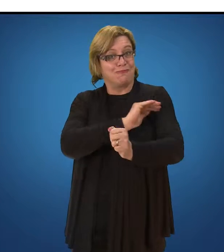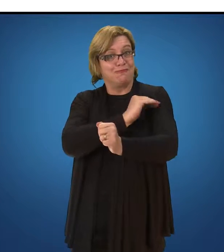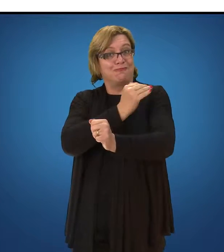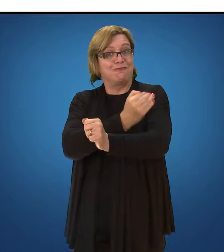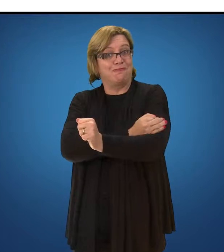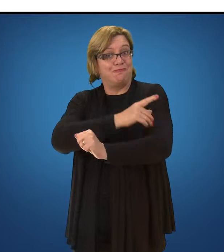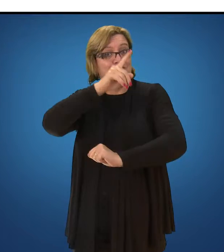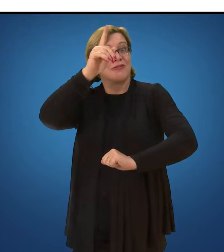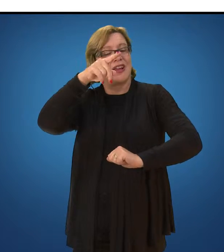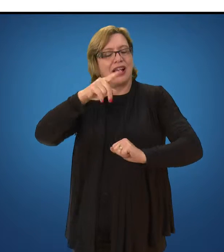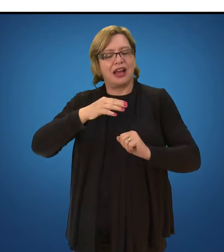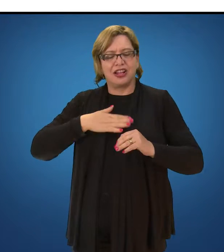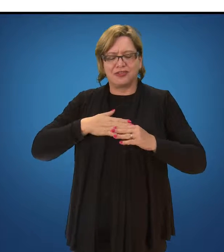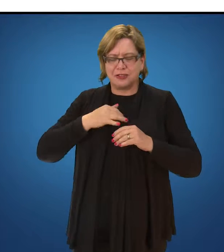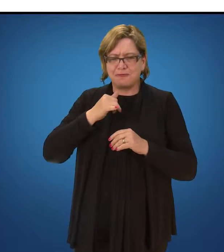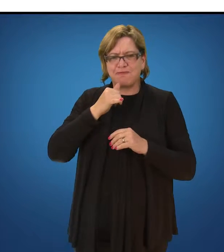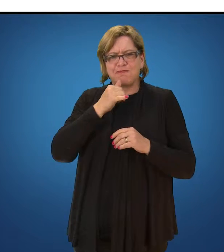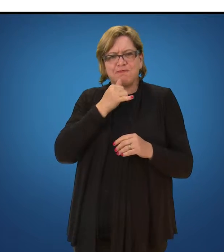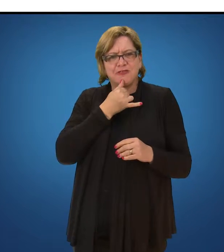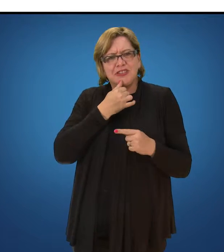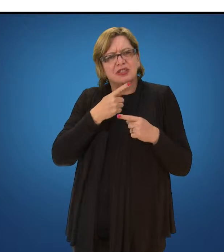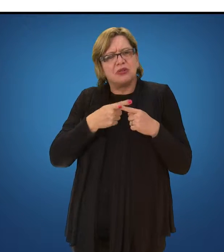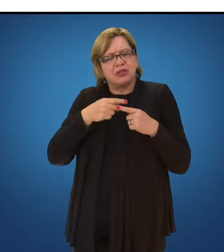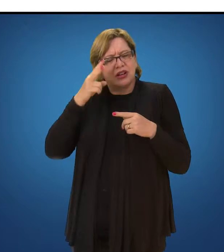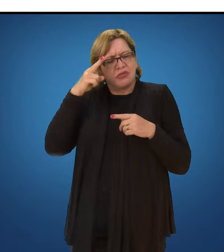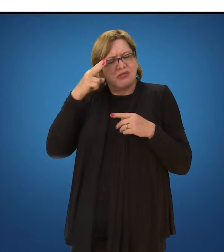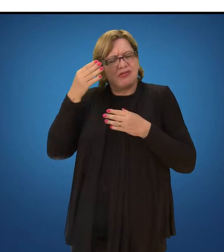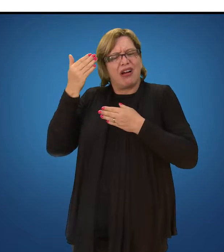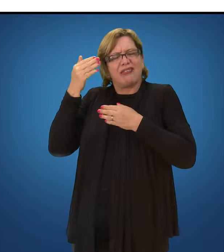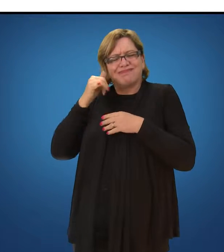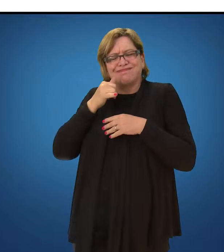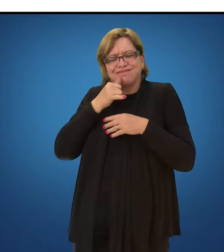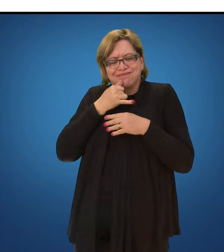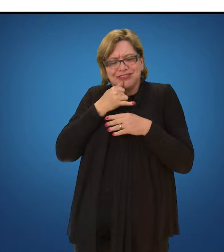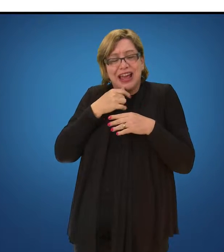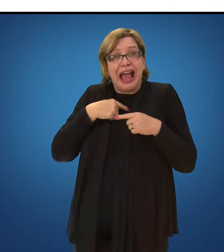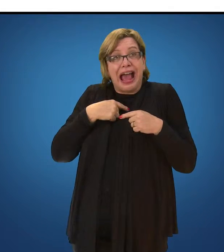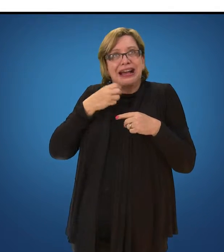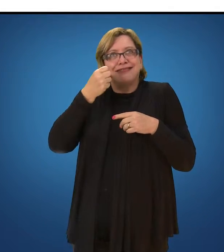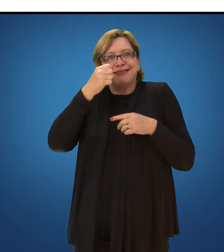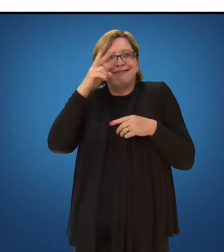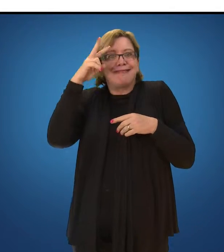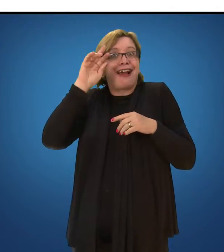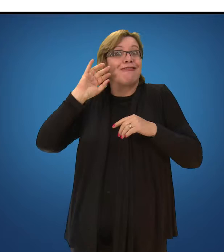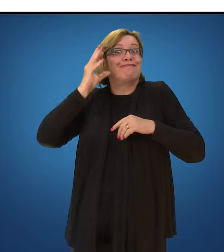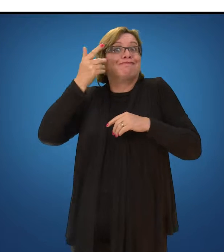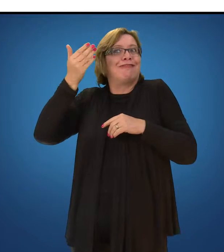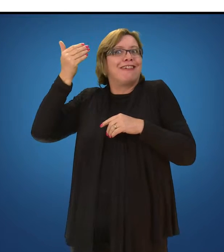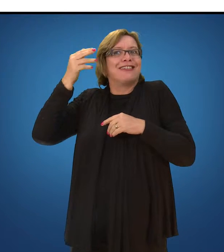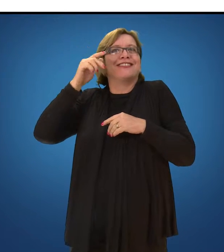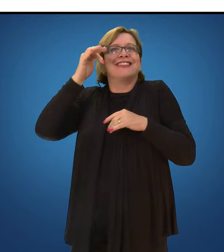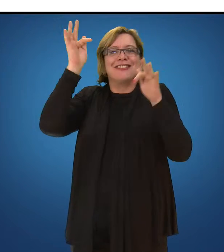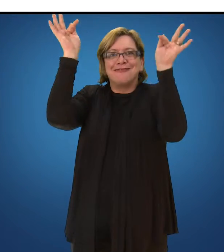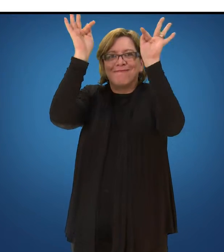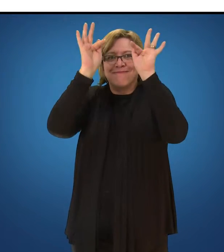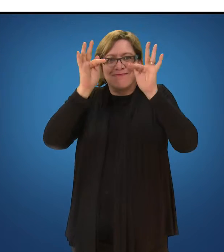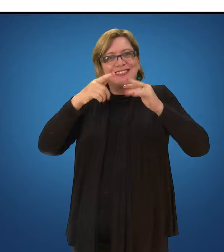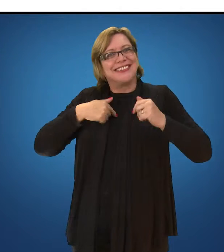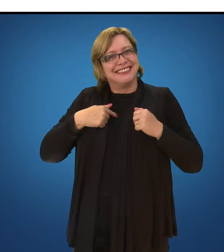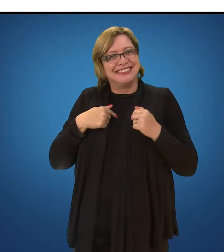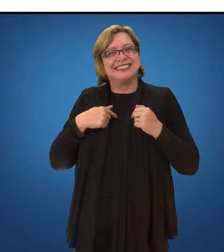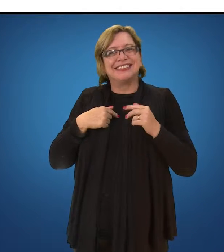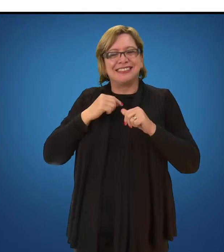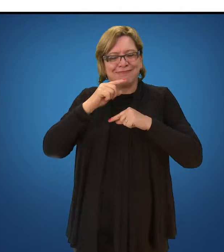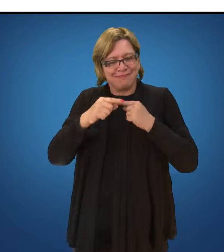Nós nos sentimos tristes quando lembramos de eventos tristes, felizes quando lembramos de acontecimentos felizes e